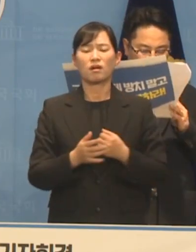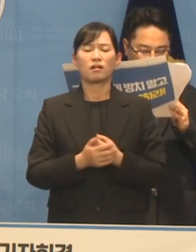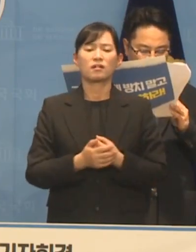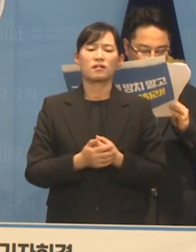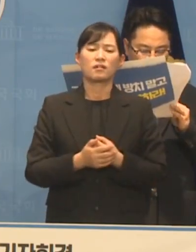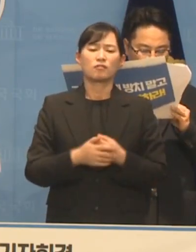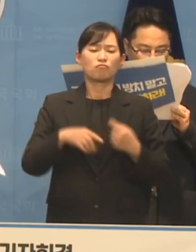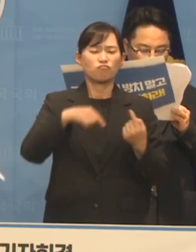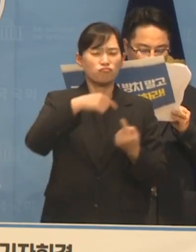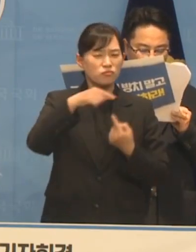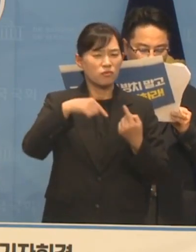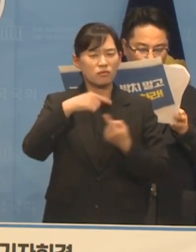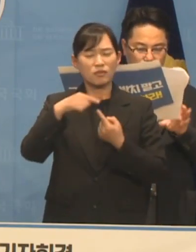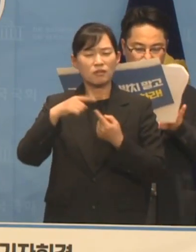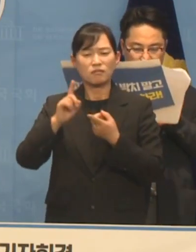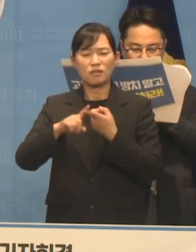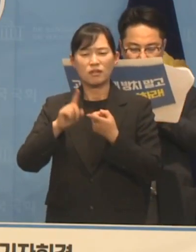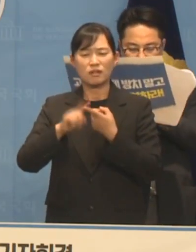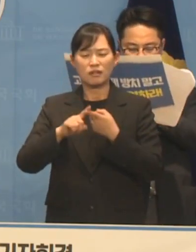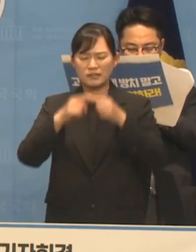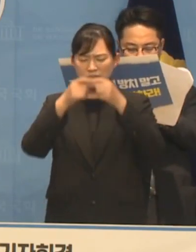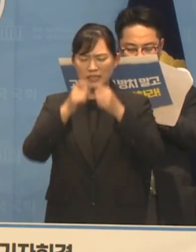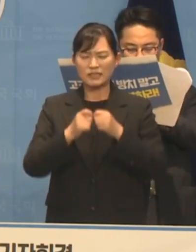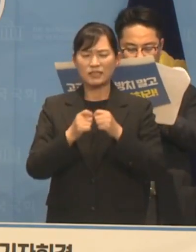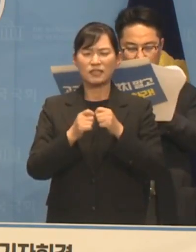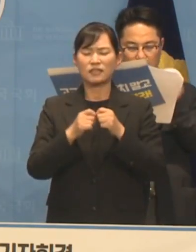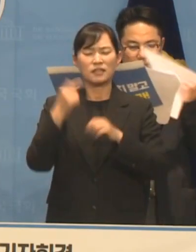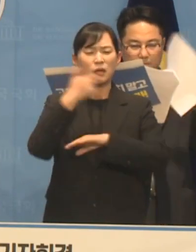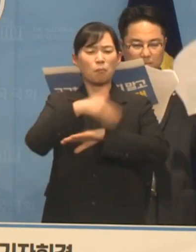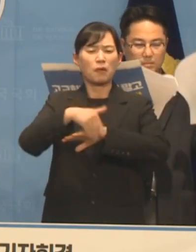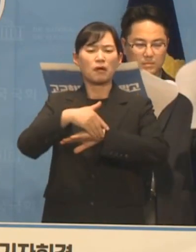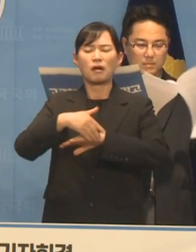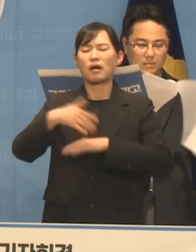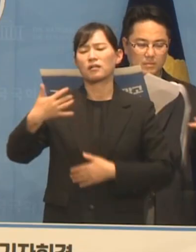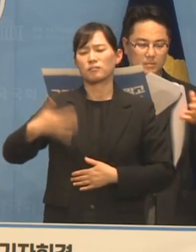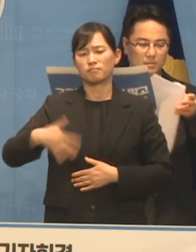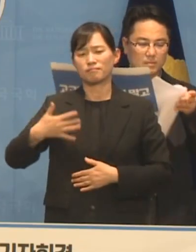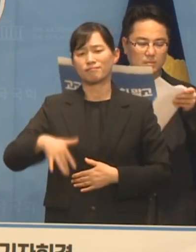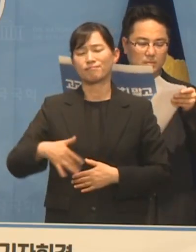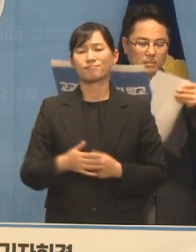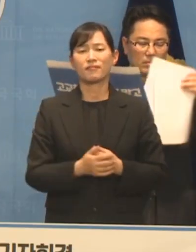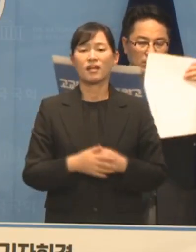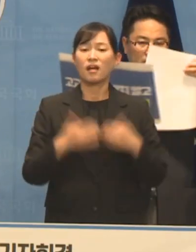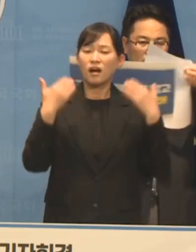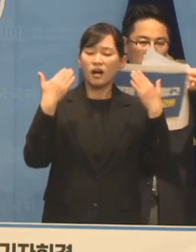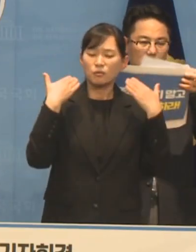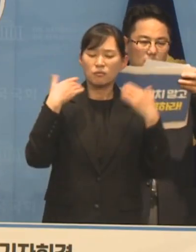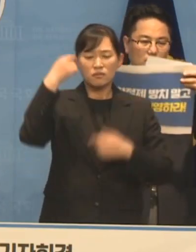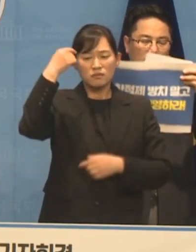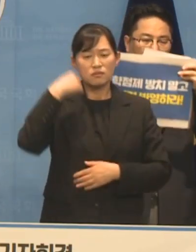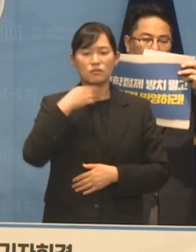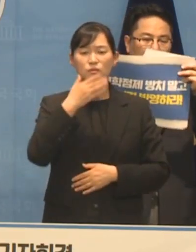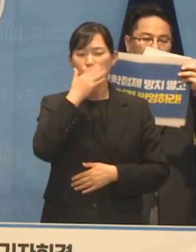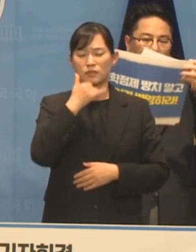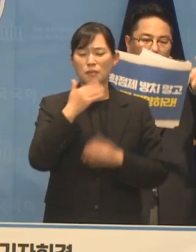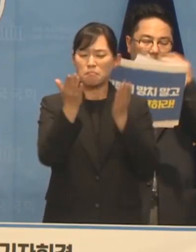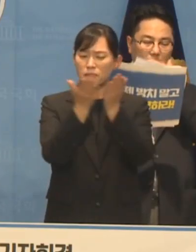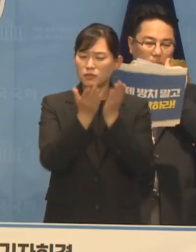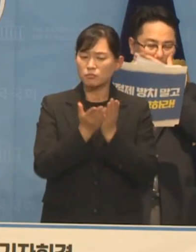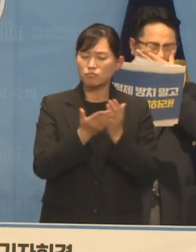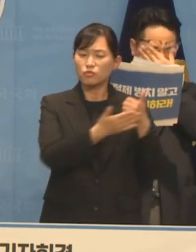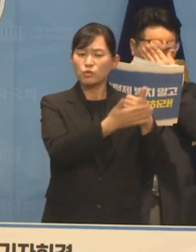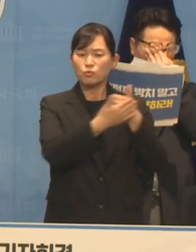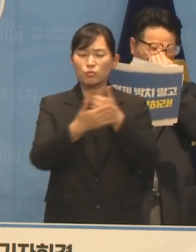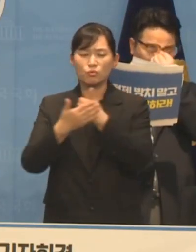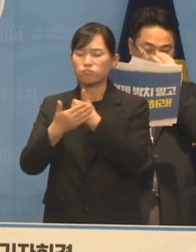운영 가이드라인도 세심하게 설계되지 않았습니다. 학교가 체감할 수 있는 맞춤형